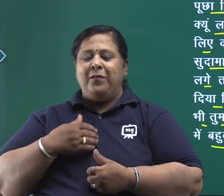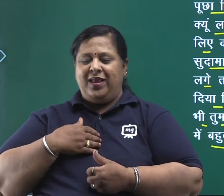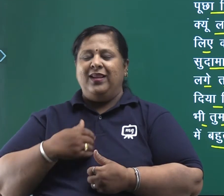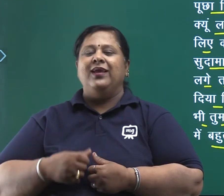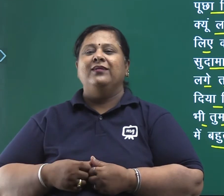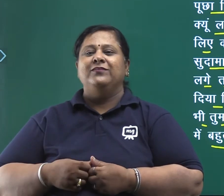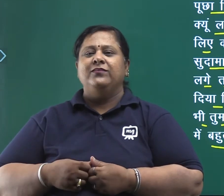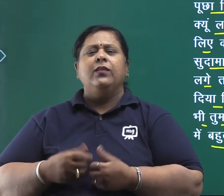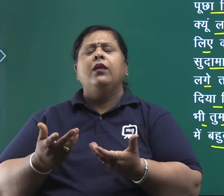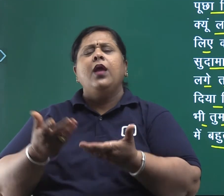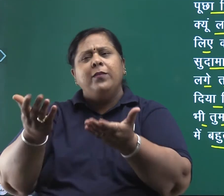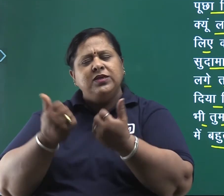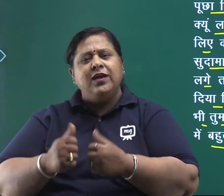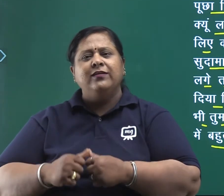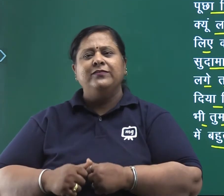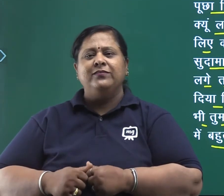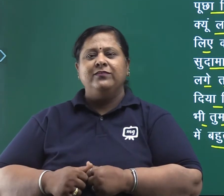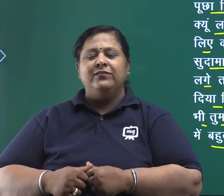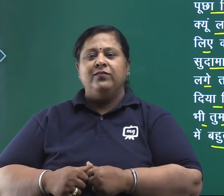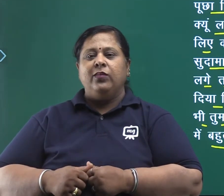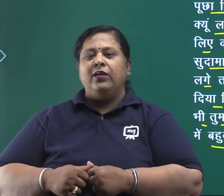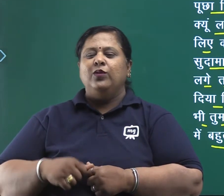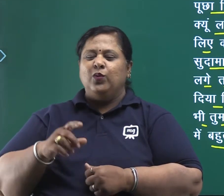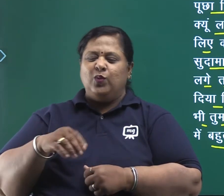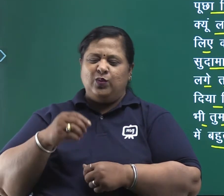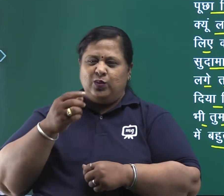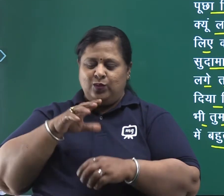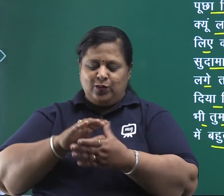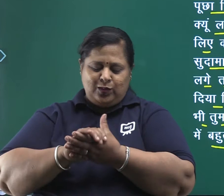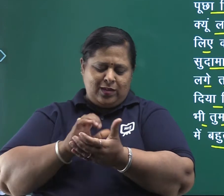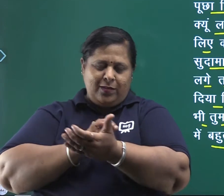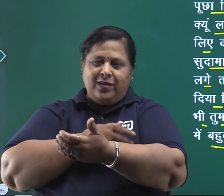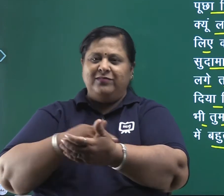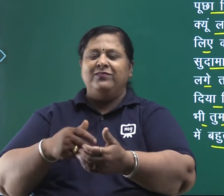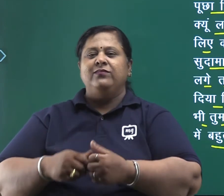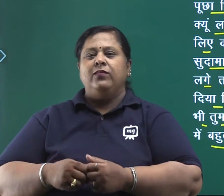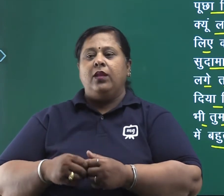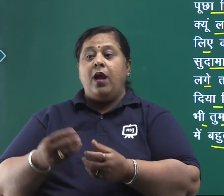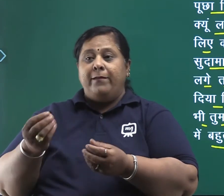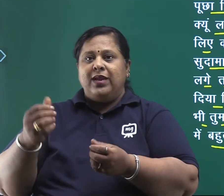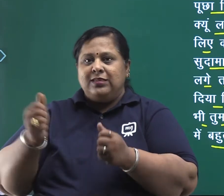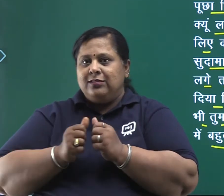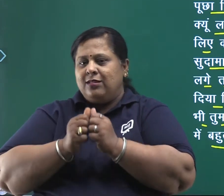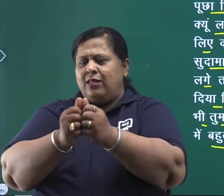मेरे लिए क्या भेजा है। तो सुदामा अपने साथ लाए